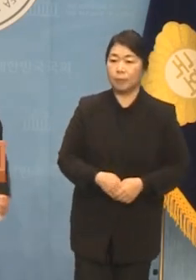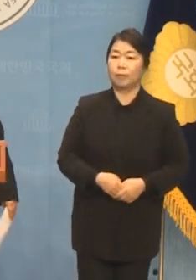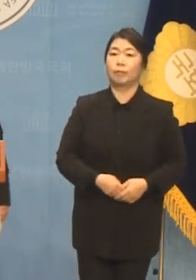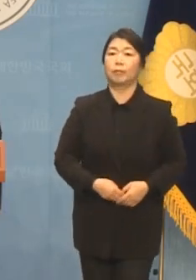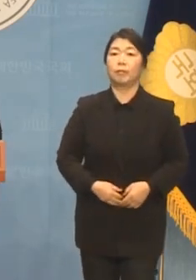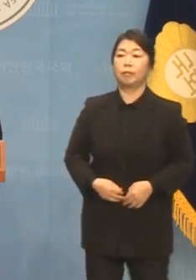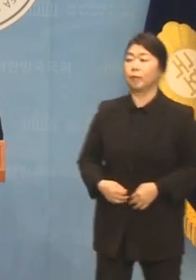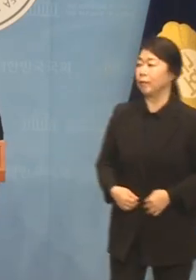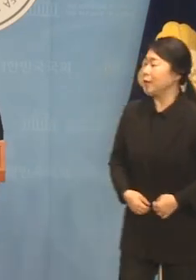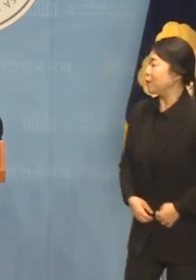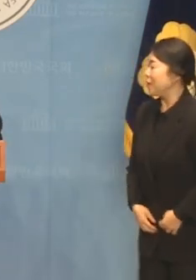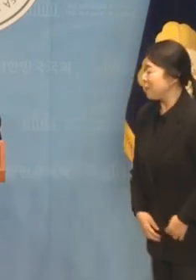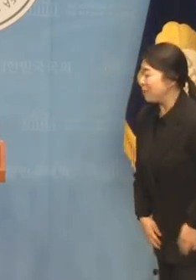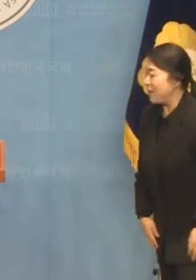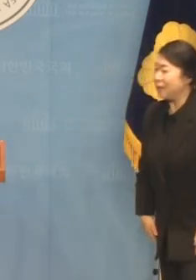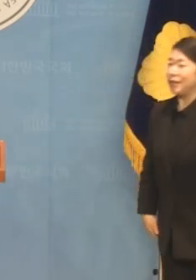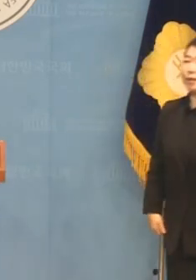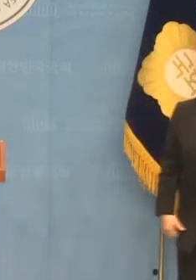이상입니다습니다